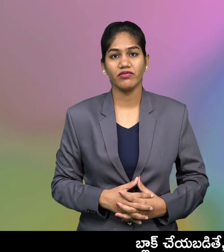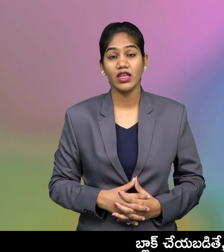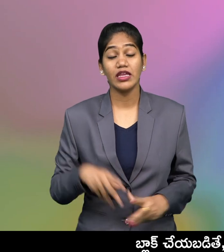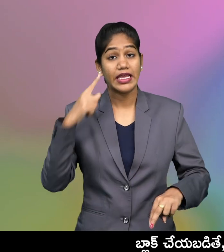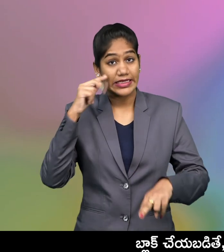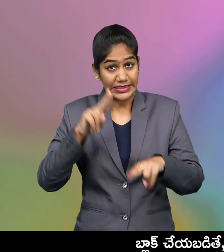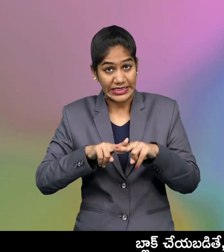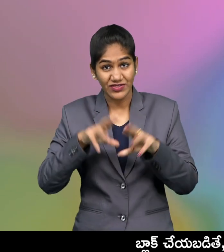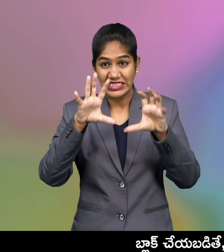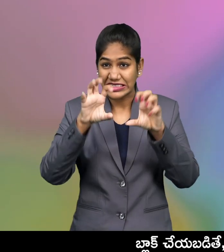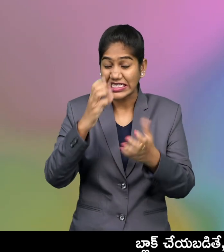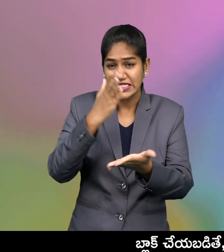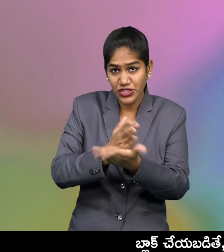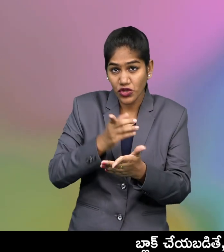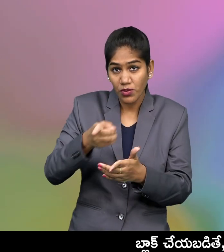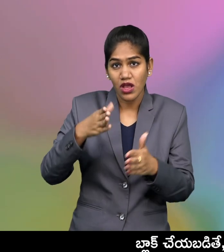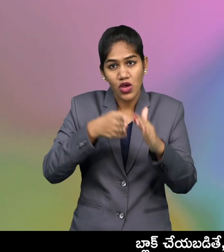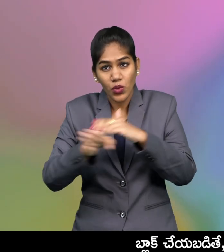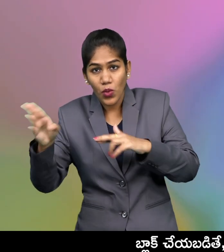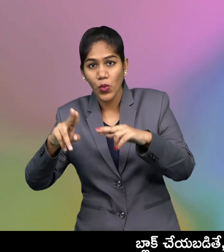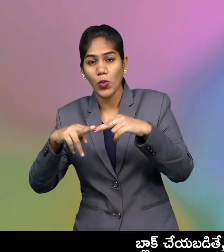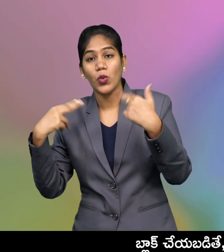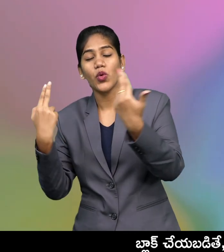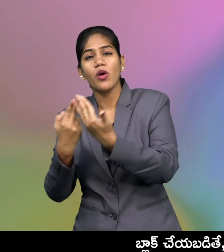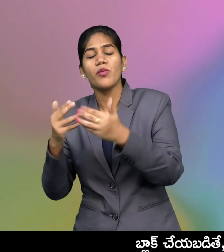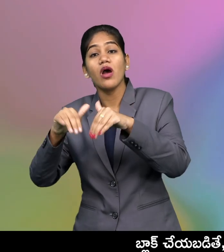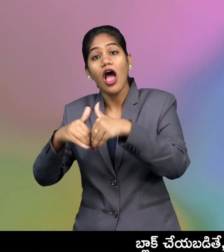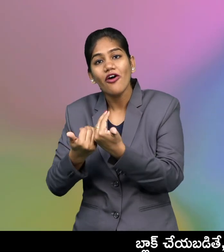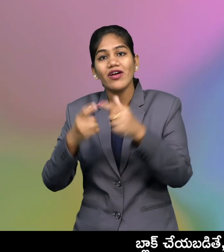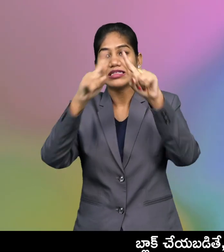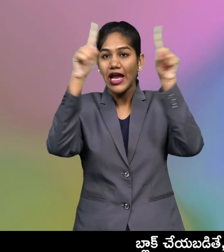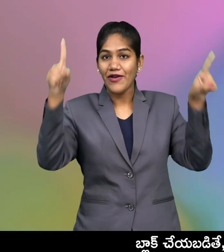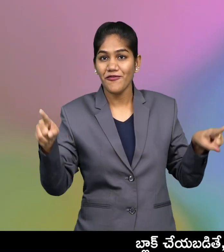బ్లాక్ చేయబడితే కిటికీ ఉన్న గదికి వెళ్లి తలుపును బ్లాక్ చేయండి.